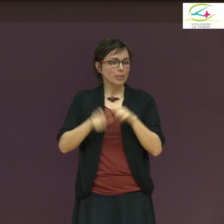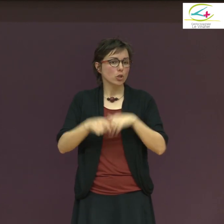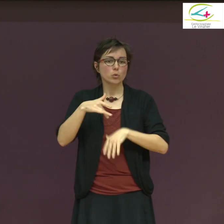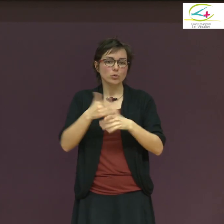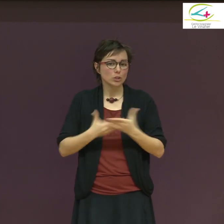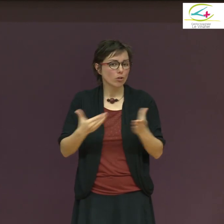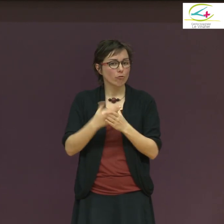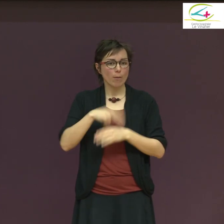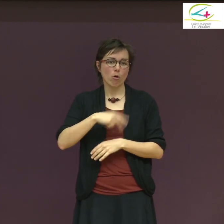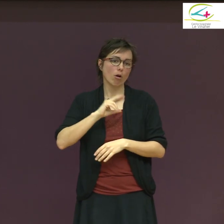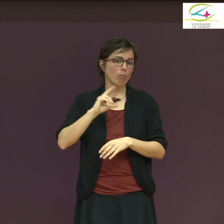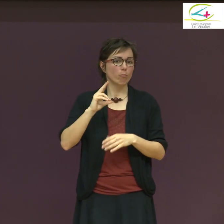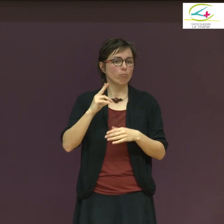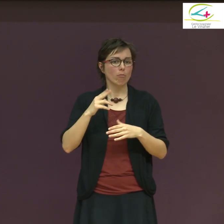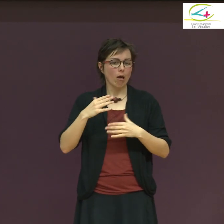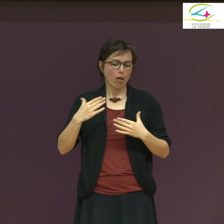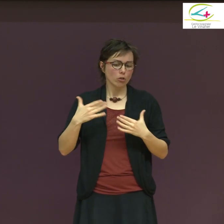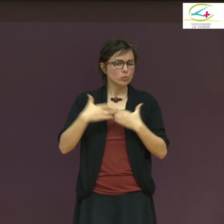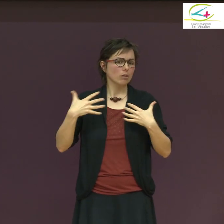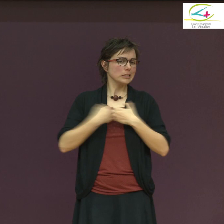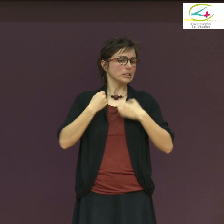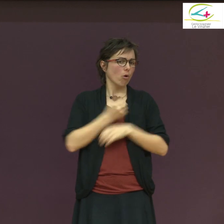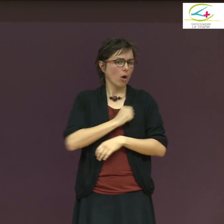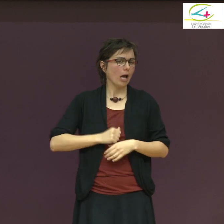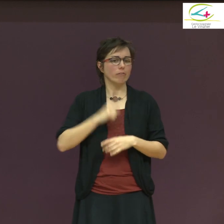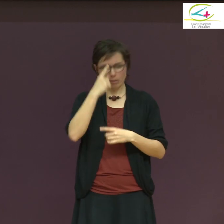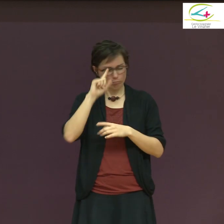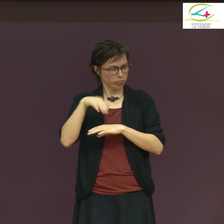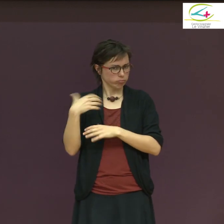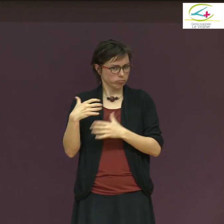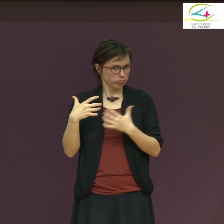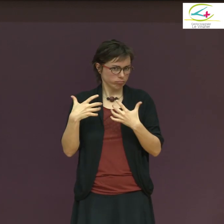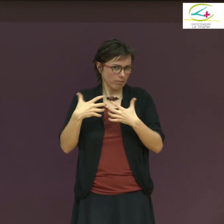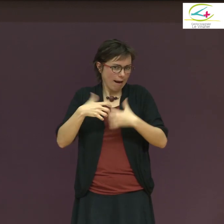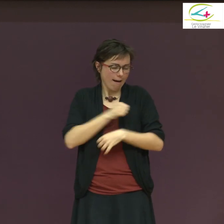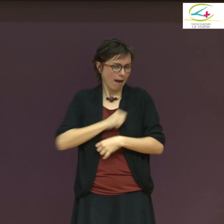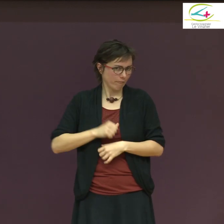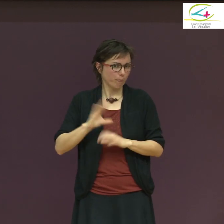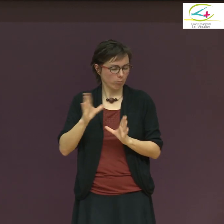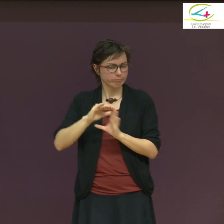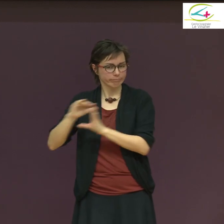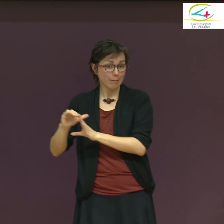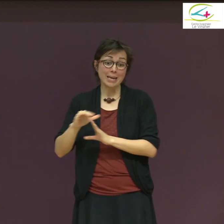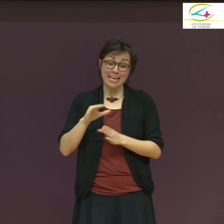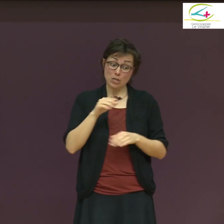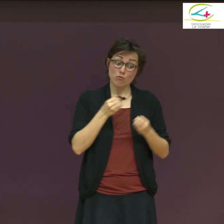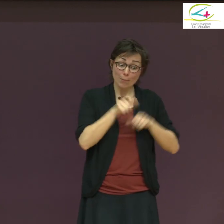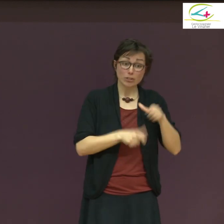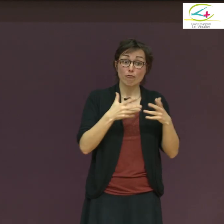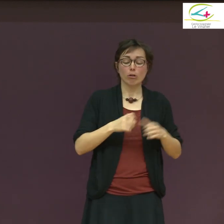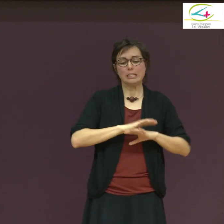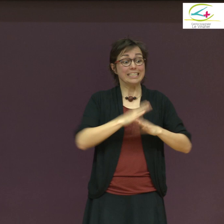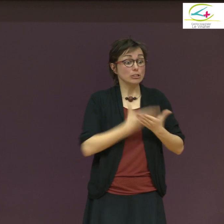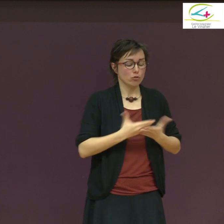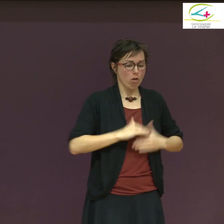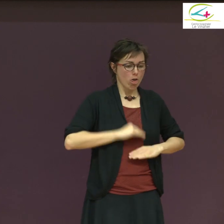et ça on peut en reparler, mais les gens, ils veulent que ça s'arrête. Vous voyez, c'est pas la même chose, hein. Et d'ailleurs, c'est